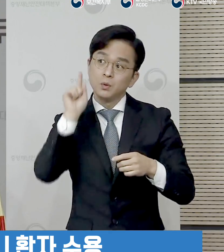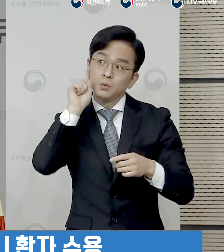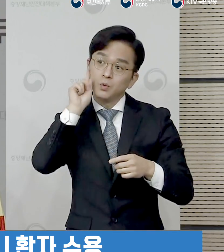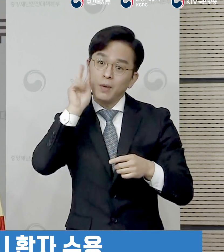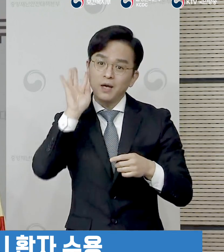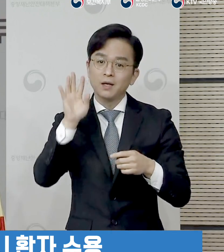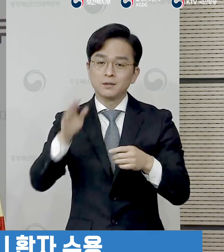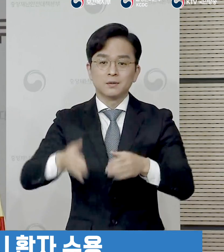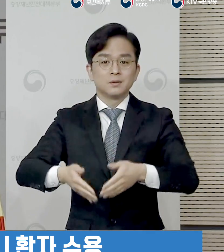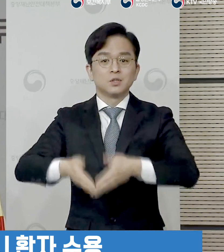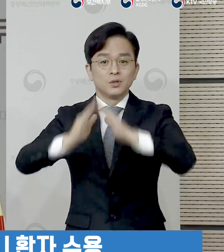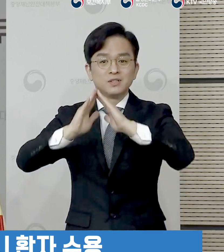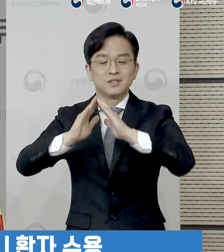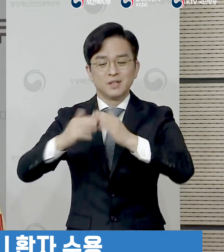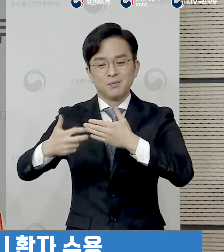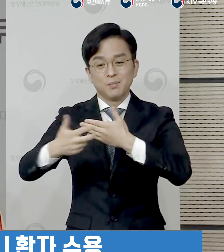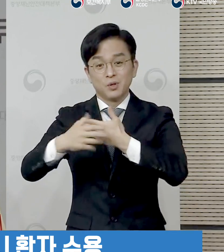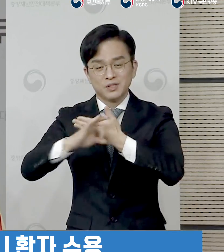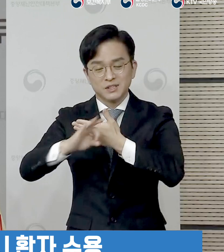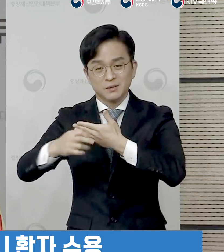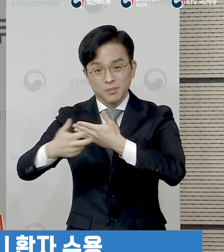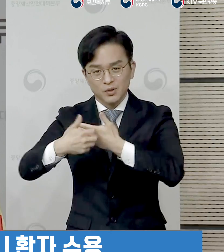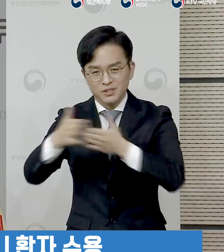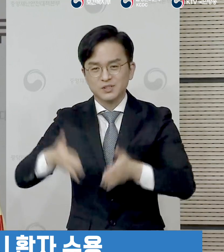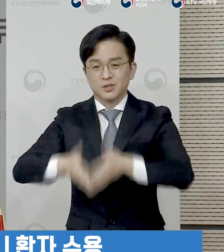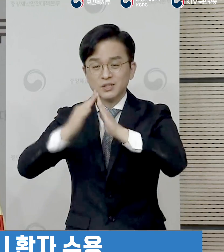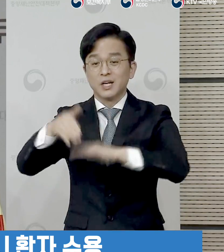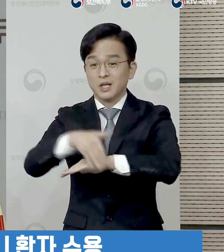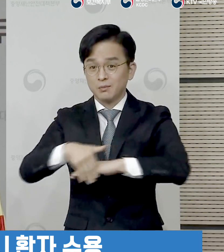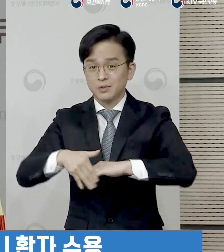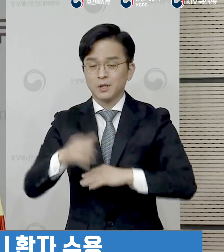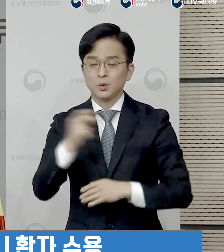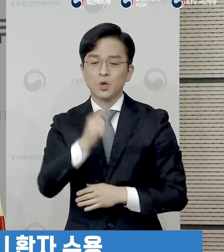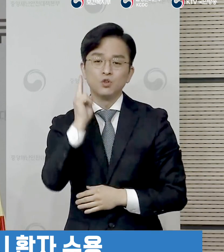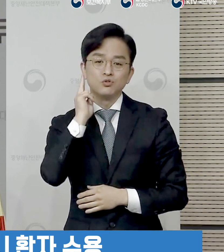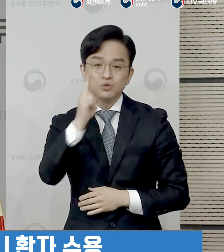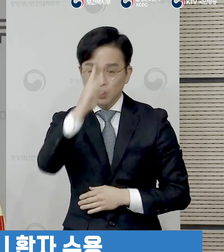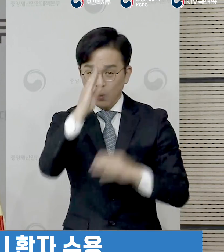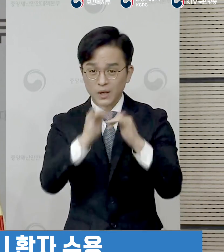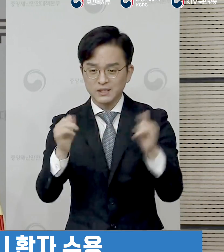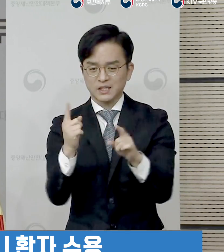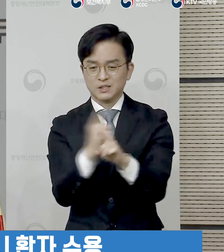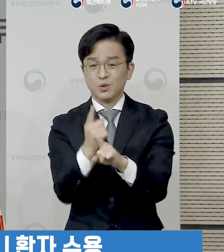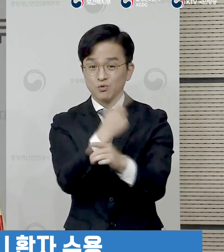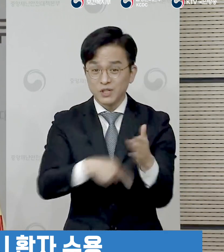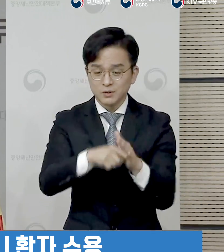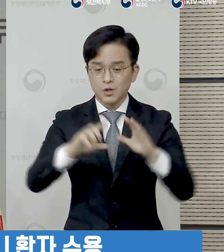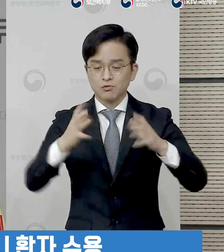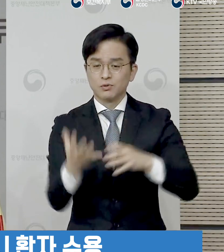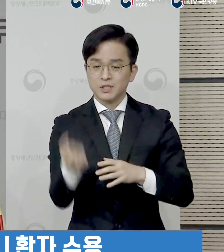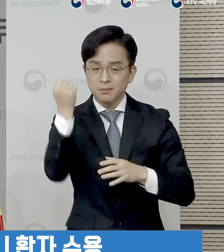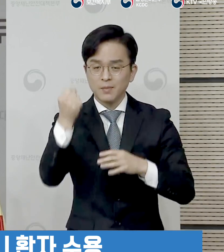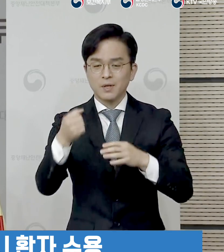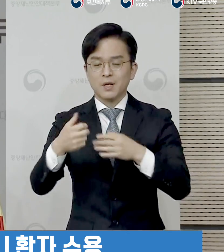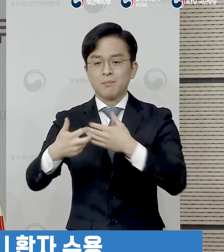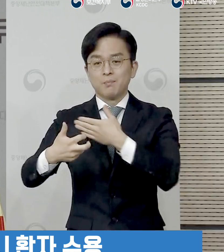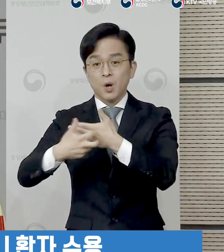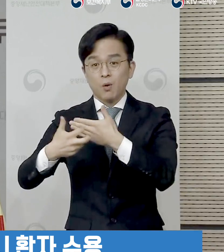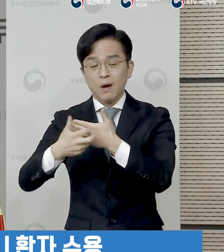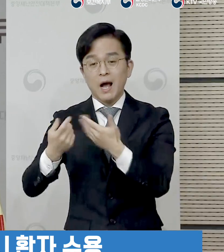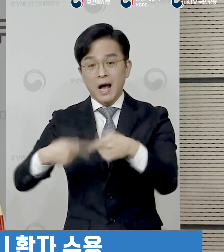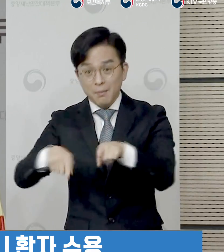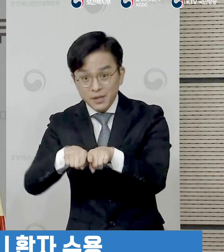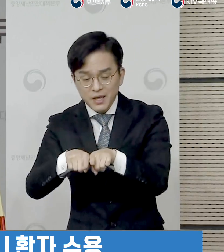있을 것으로 예상됩니다. 중증 환자 치료를 위하여 국립대병원들과 중증 환자 치료 병상을